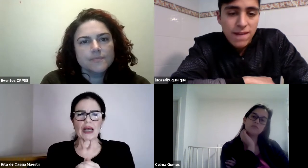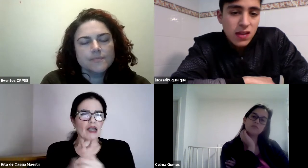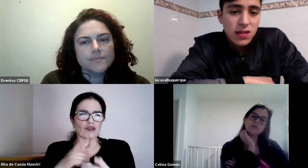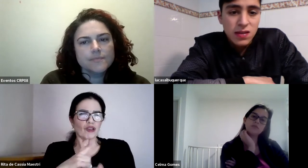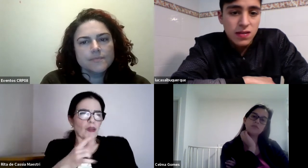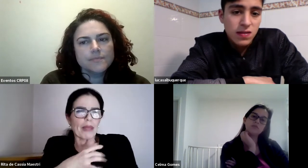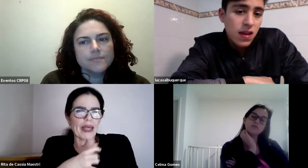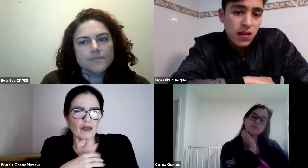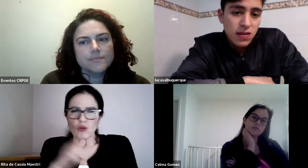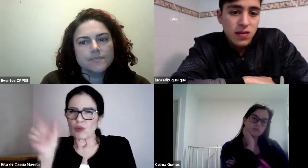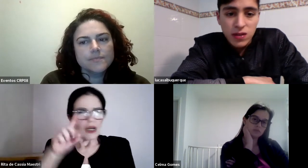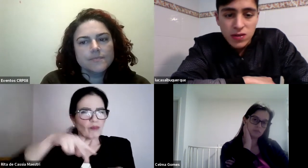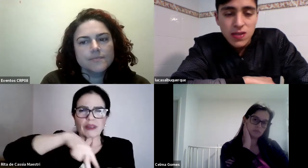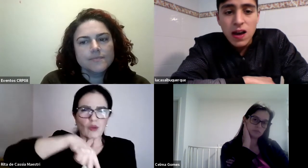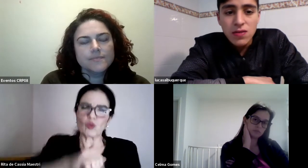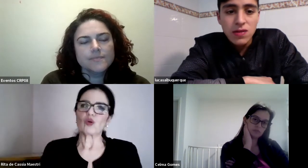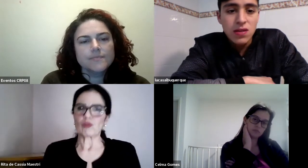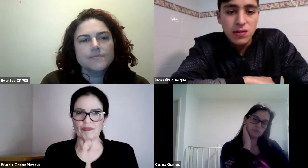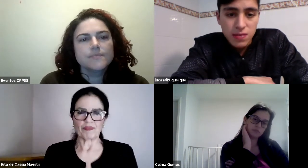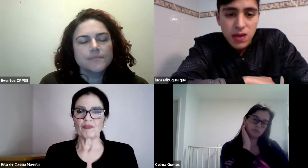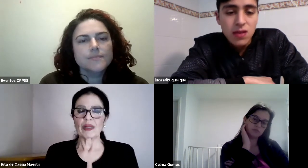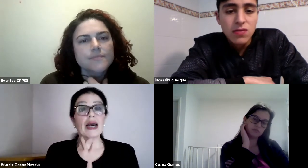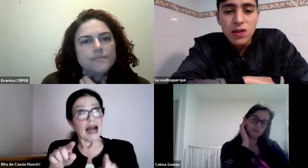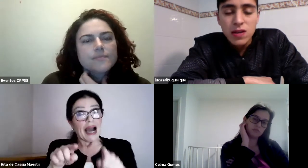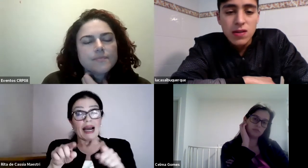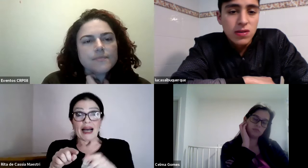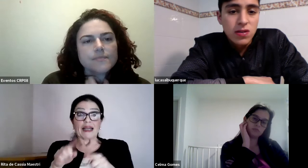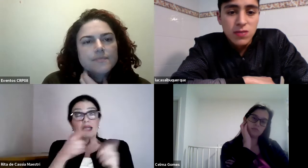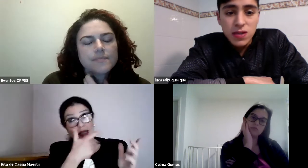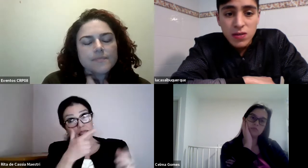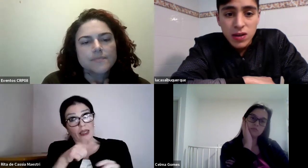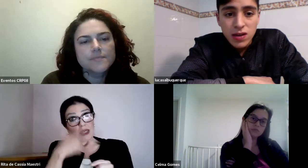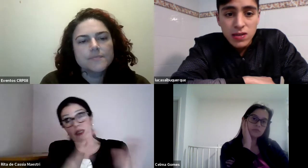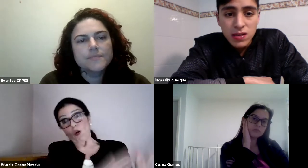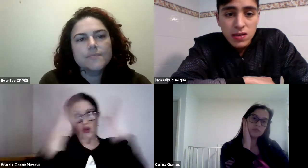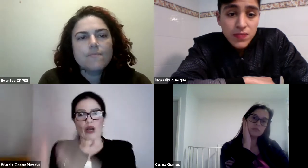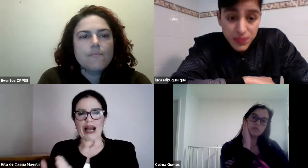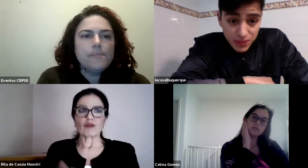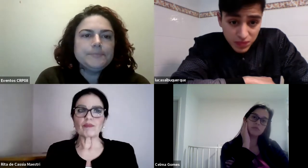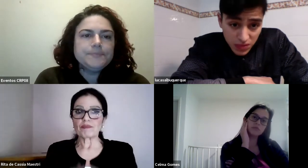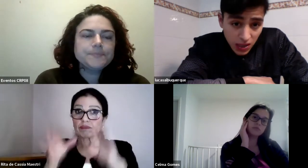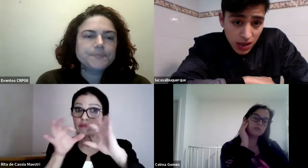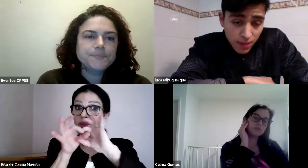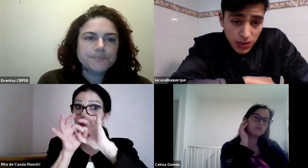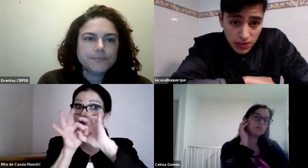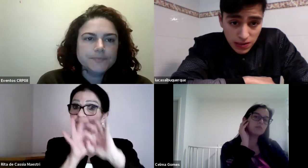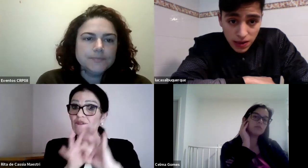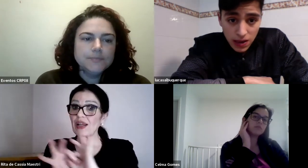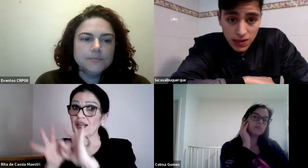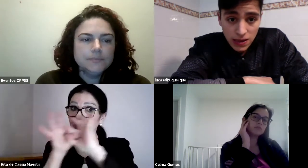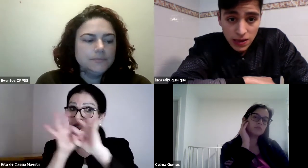a gente era desvalorizado, sentia-se medo, não sentíamos segurança, e